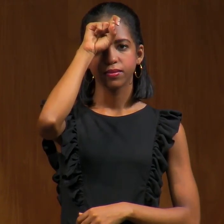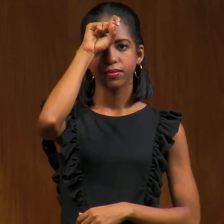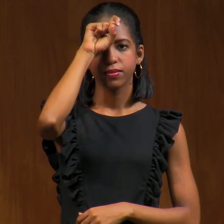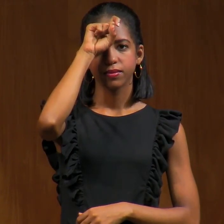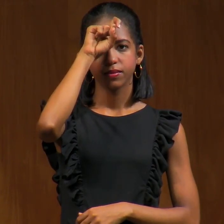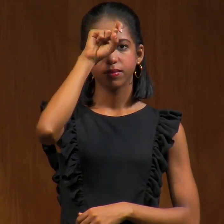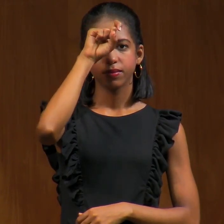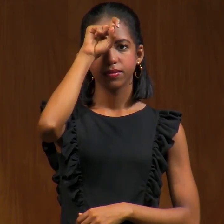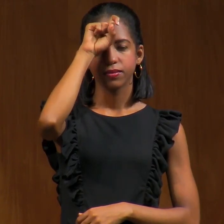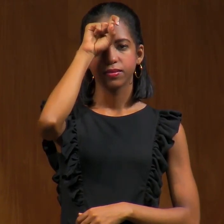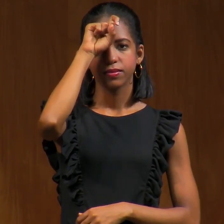Egipto,